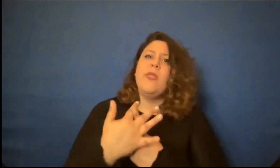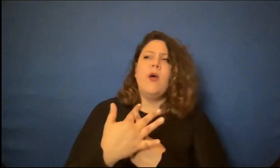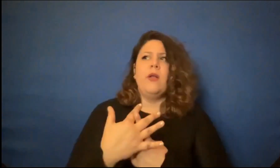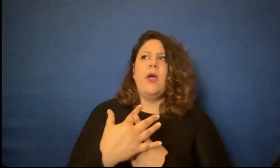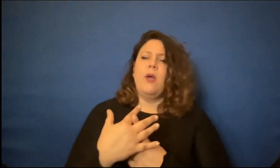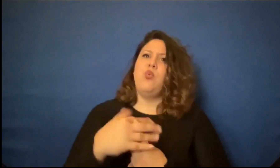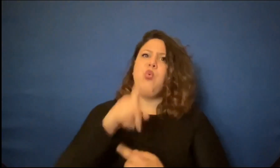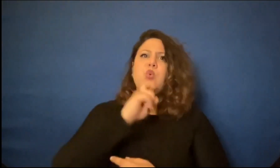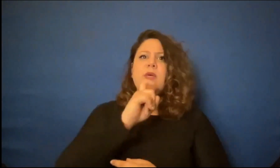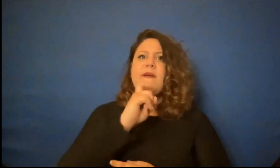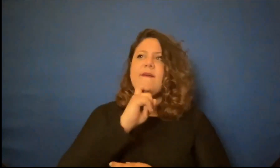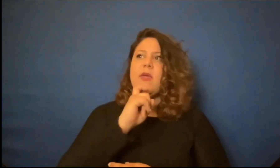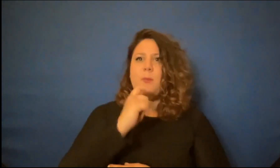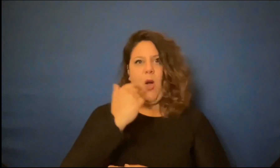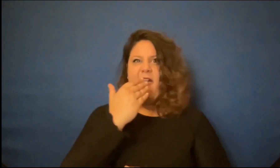como